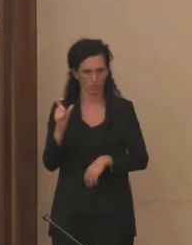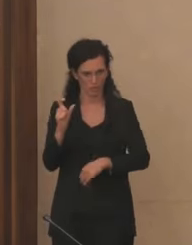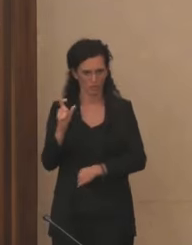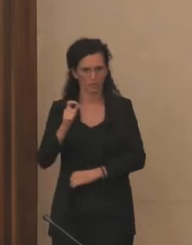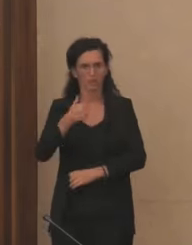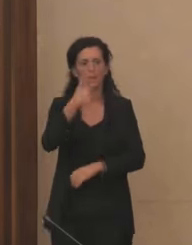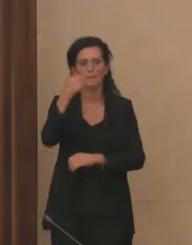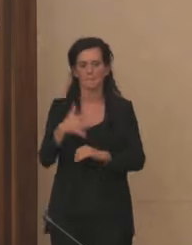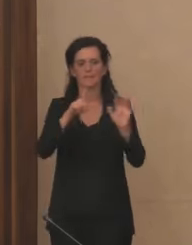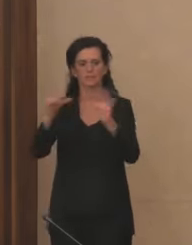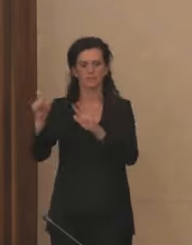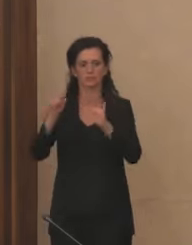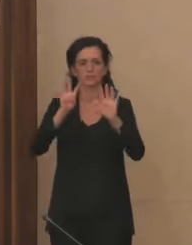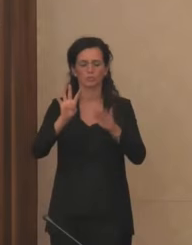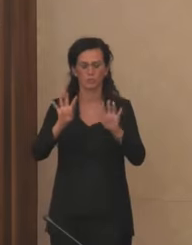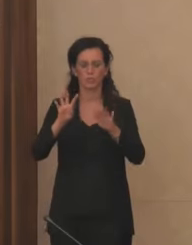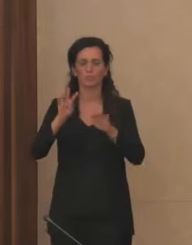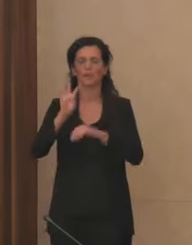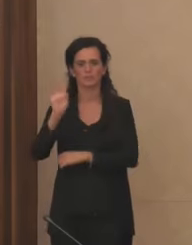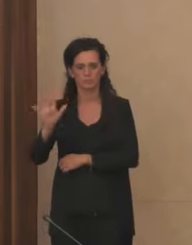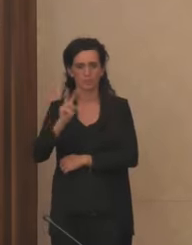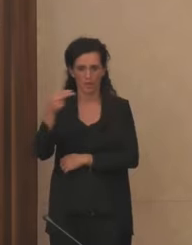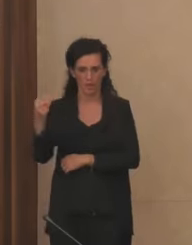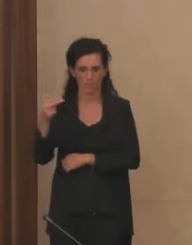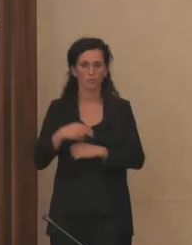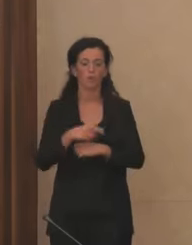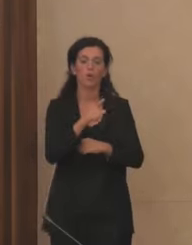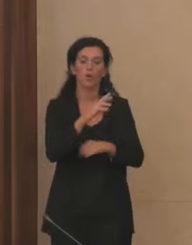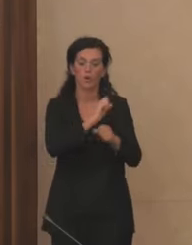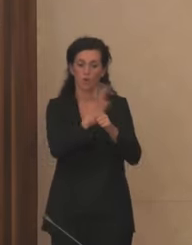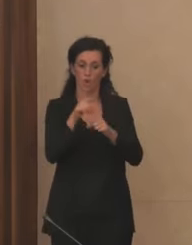Costi severo con 14 giorni nel reparto servizio di